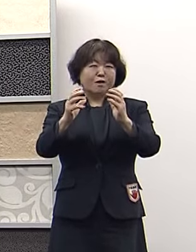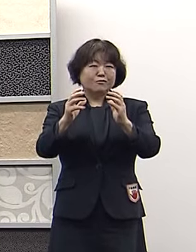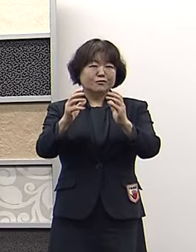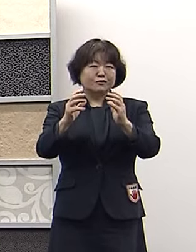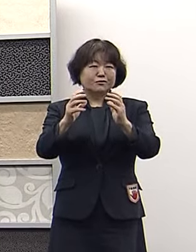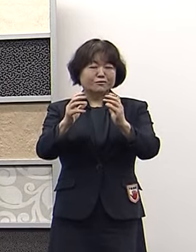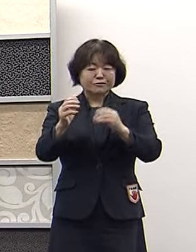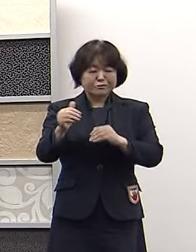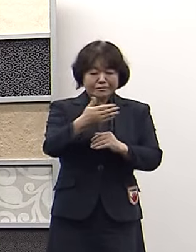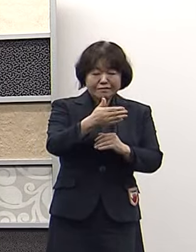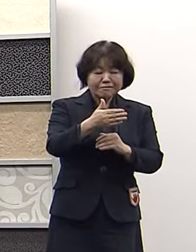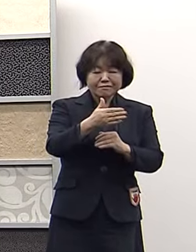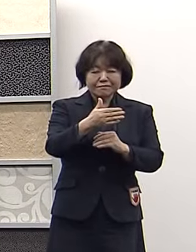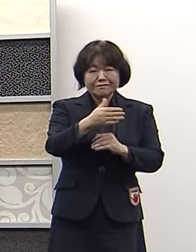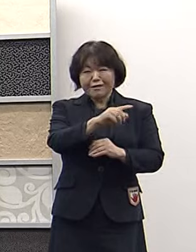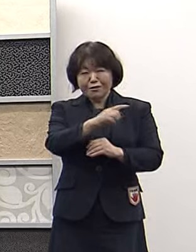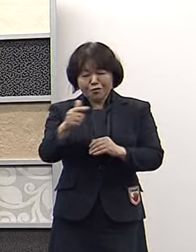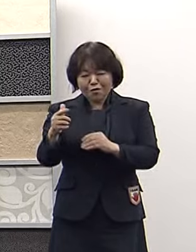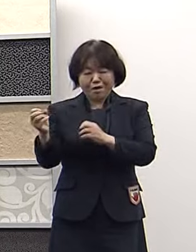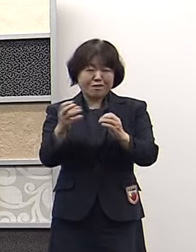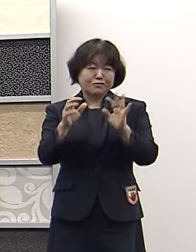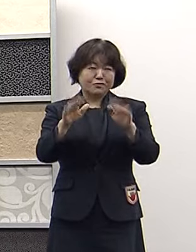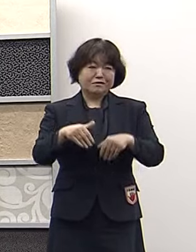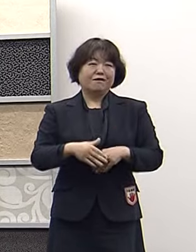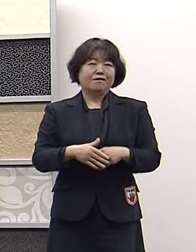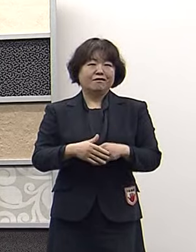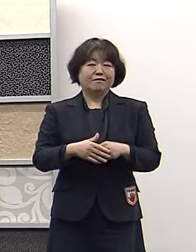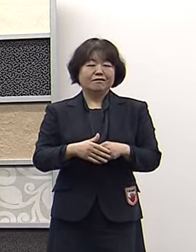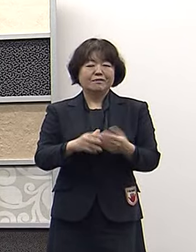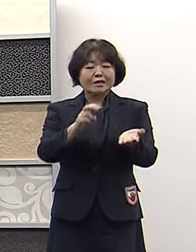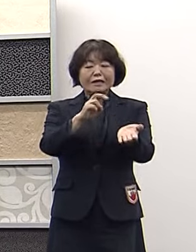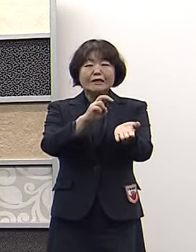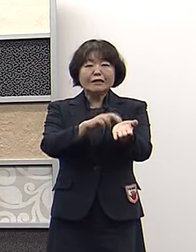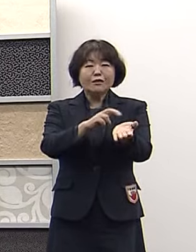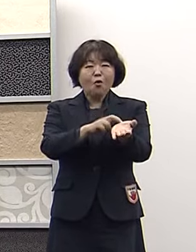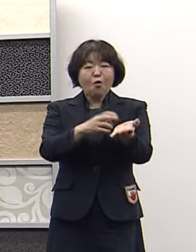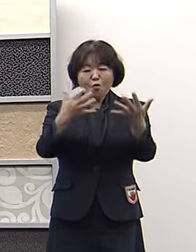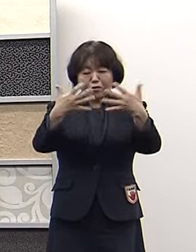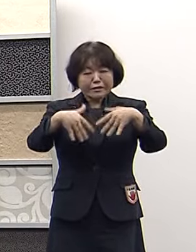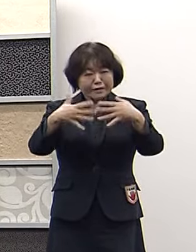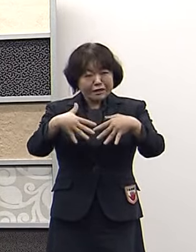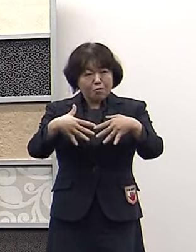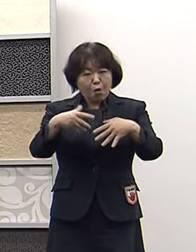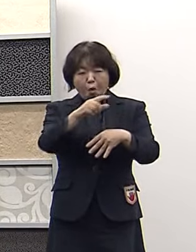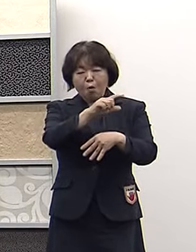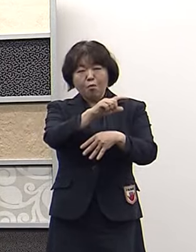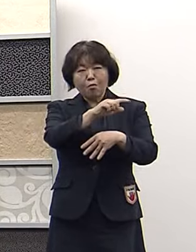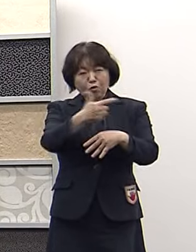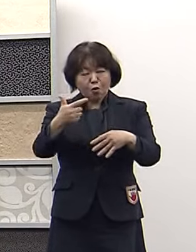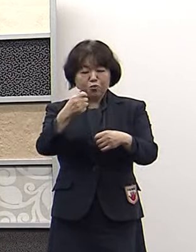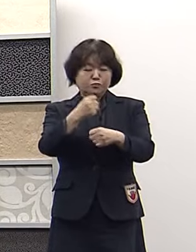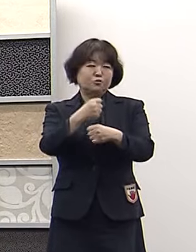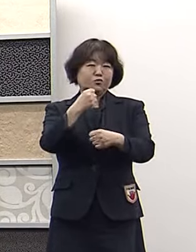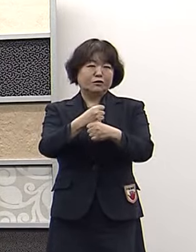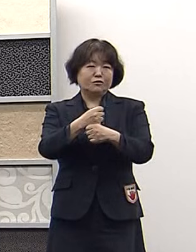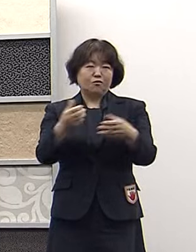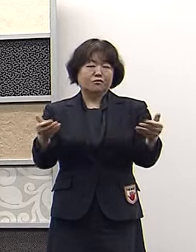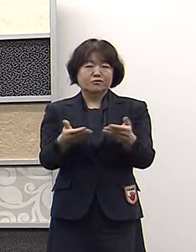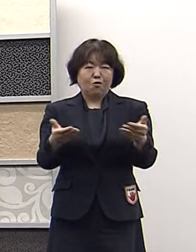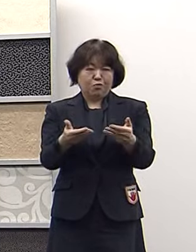ほどお話をしたそのファルマバレーとの連携、これもものづくりそのものなもんですから、